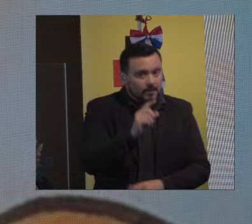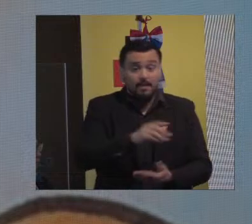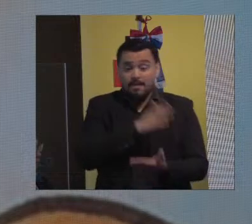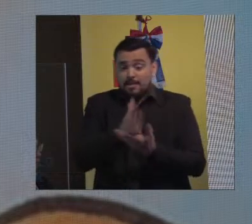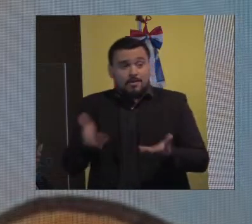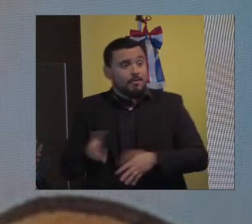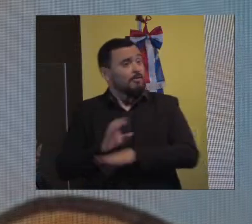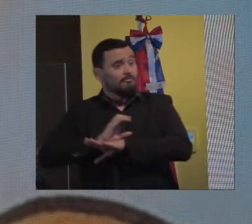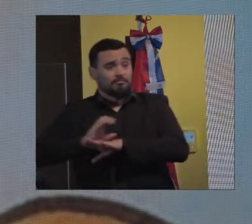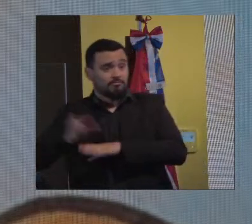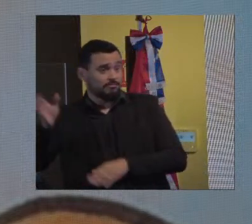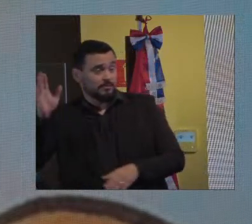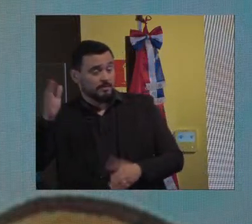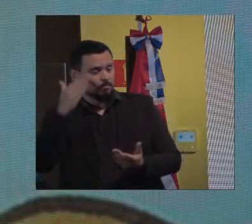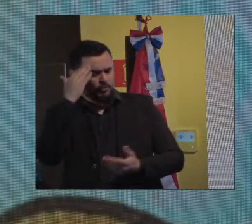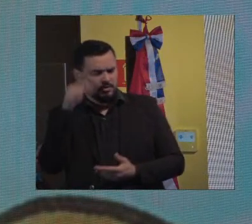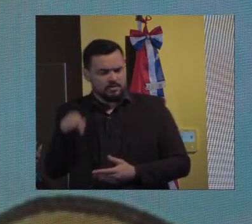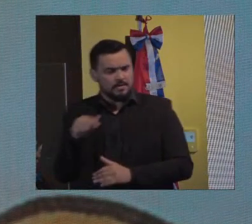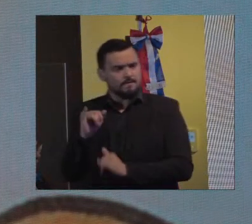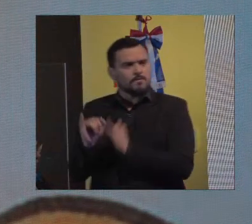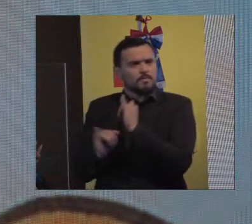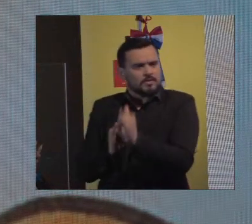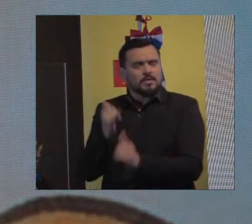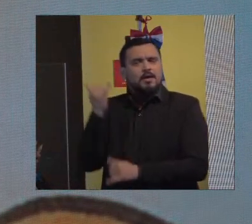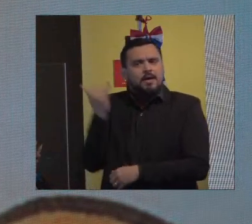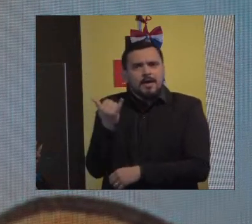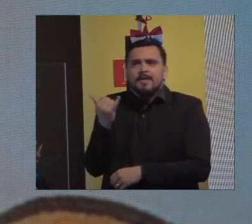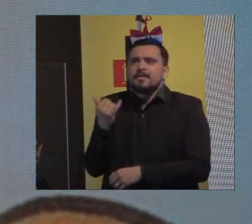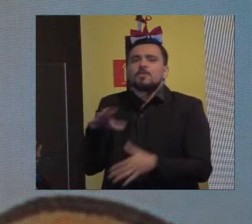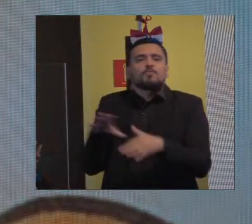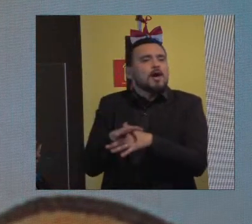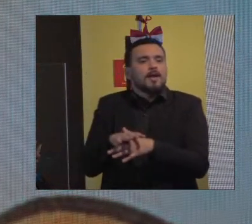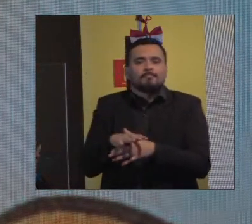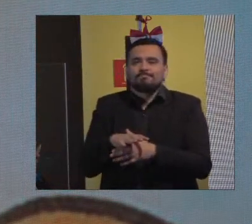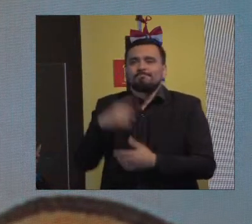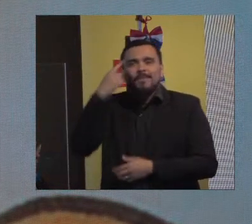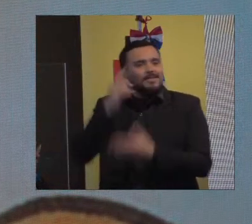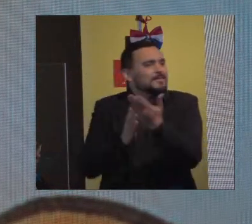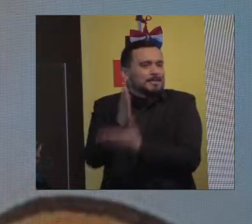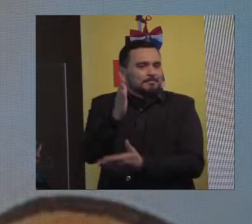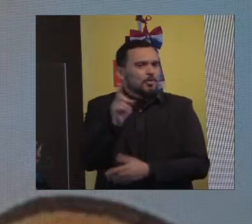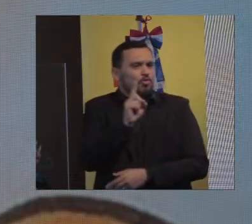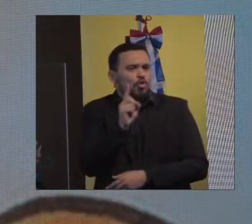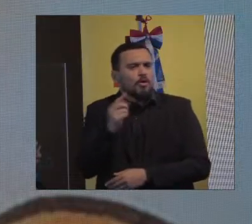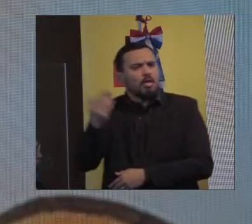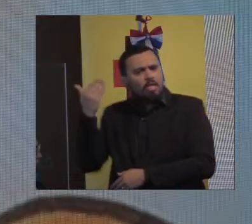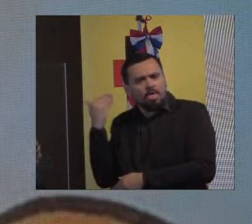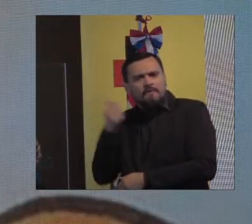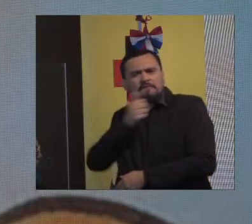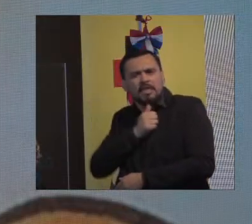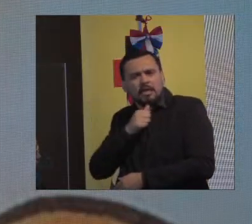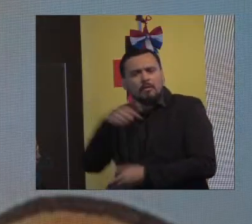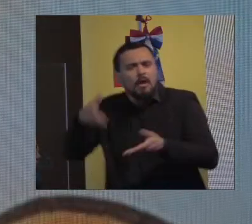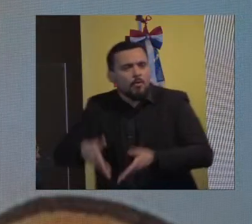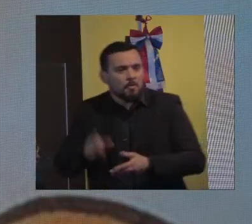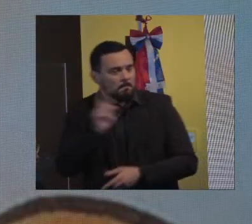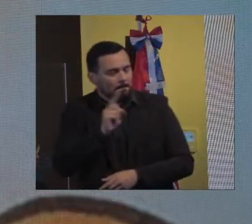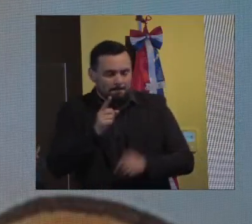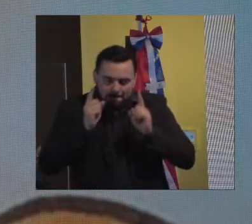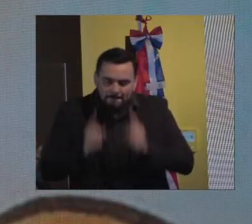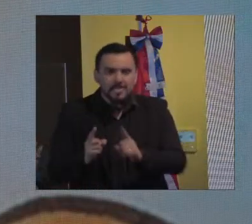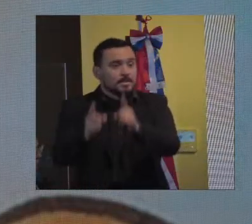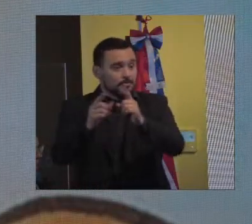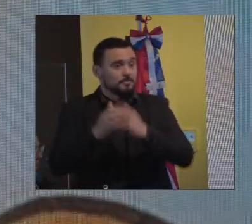nosotros, porque el mensaje que transporta es atemporal. Publicado por primera vez en 1943, ha sido